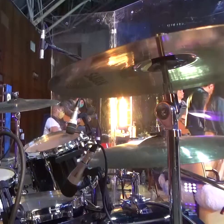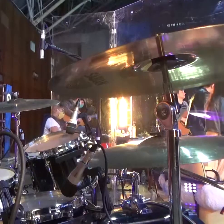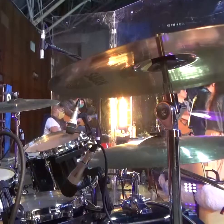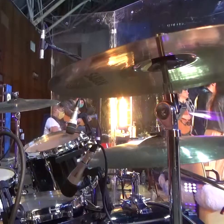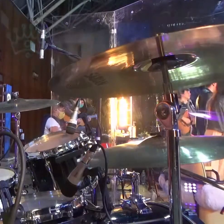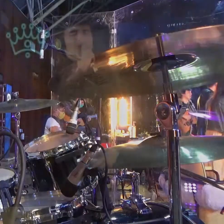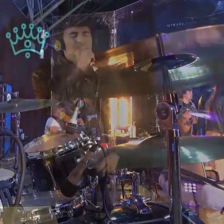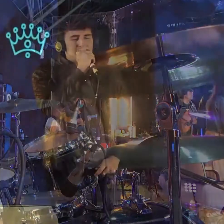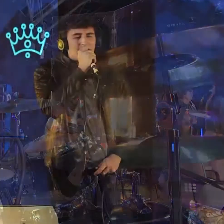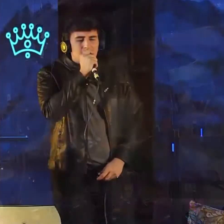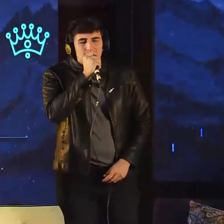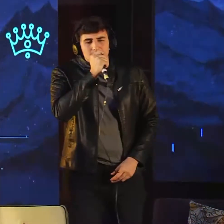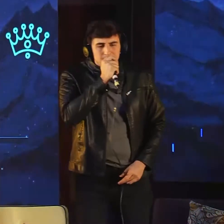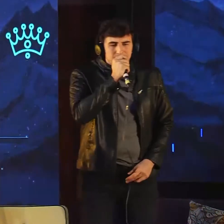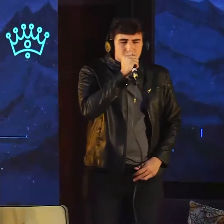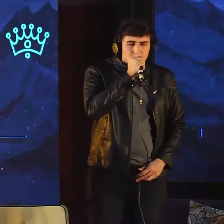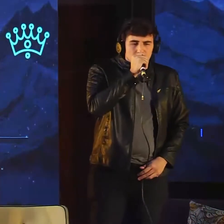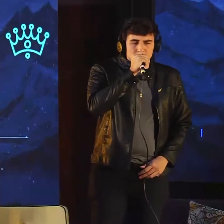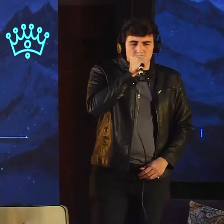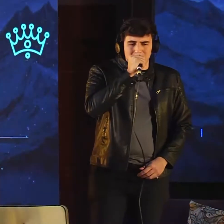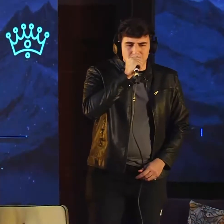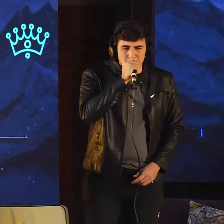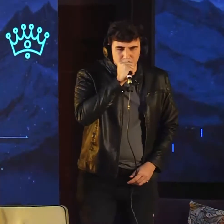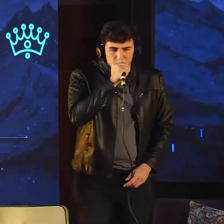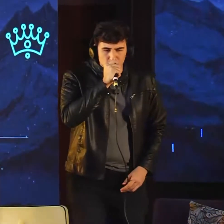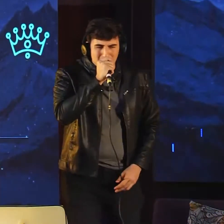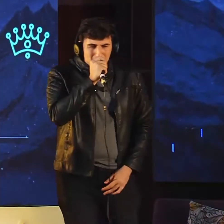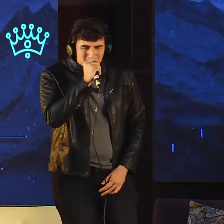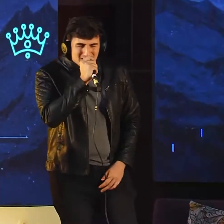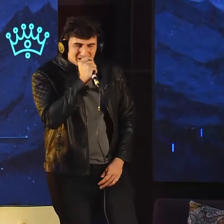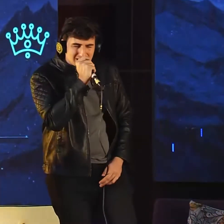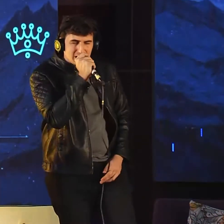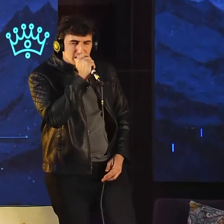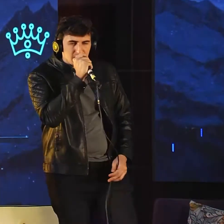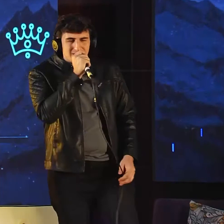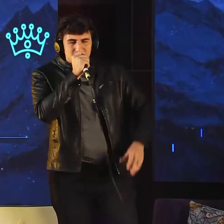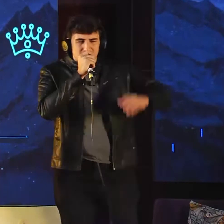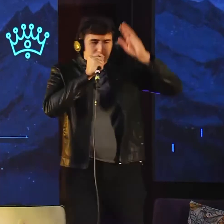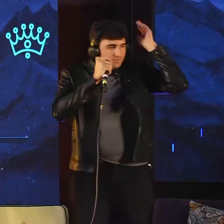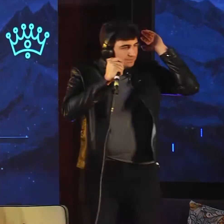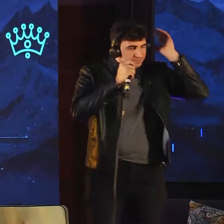avançar. A ordem é avançar. Não há tempo.